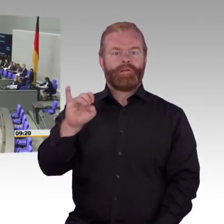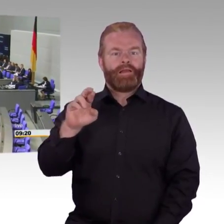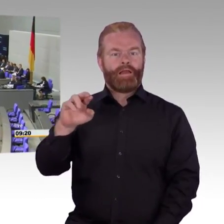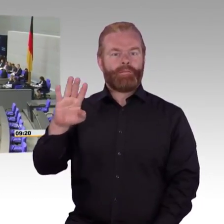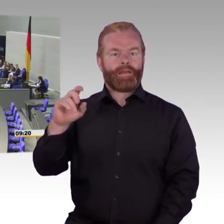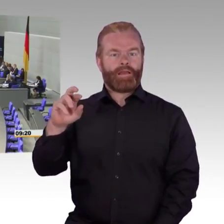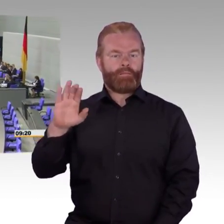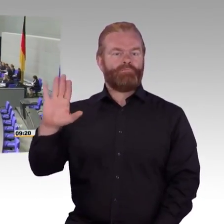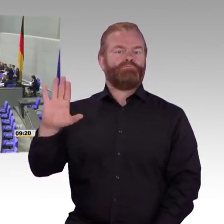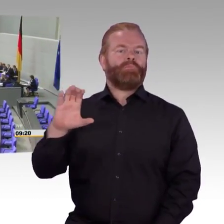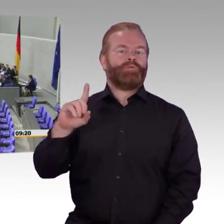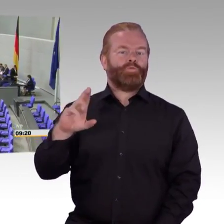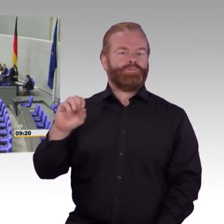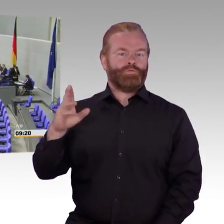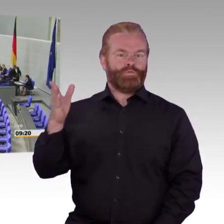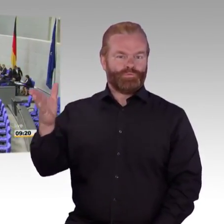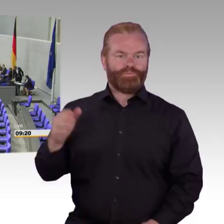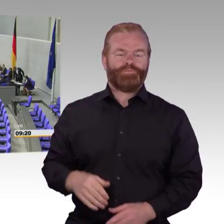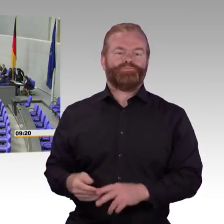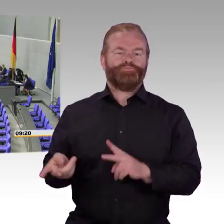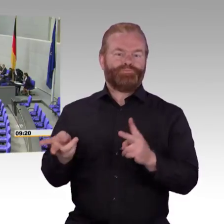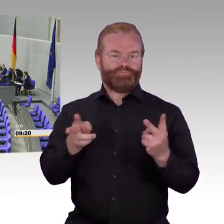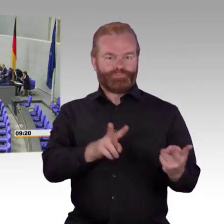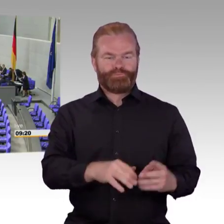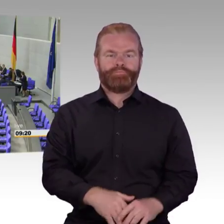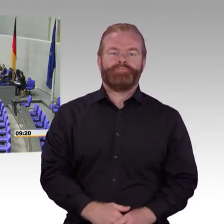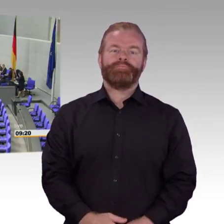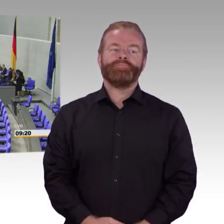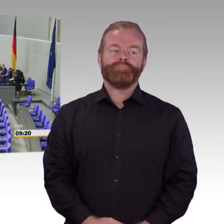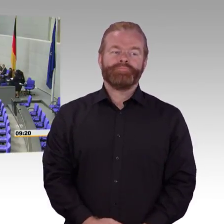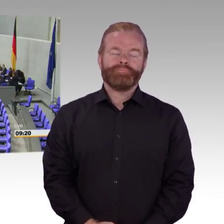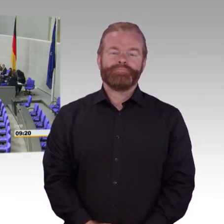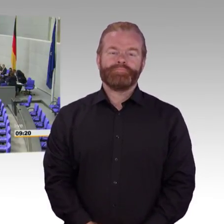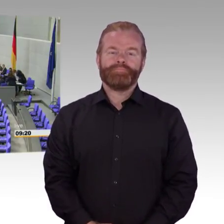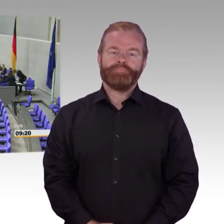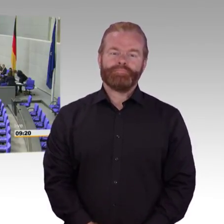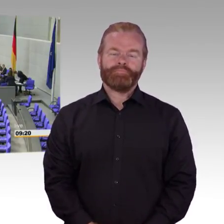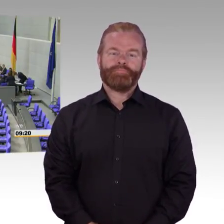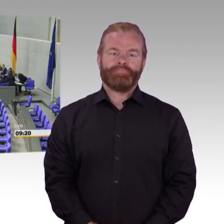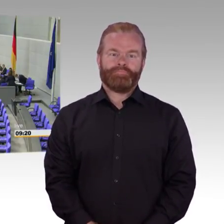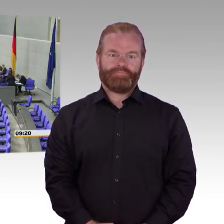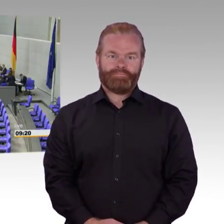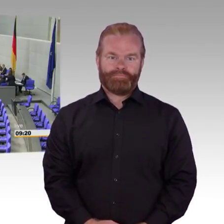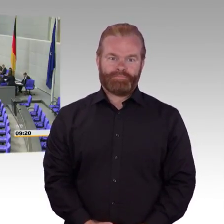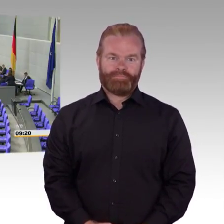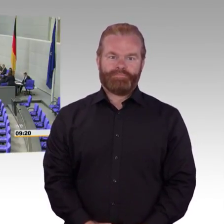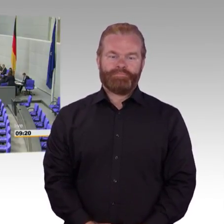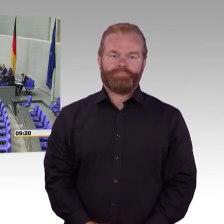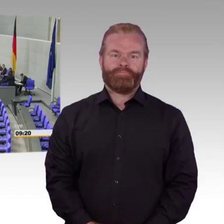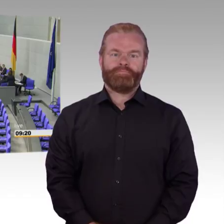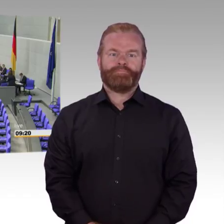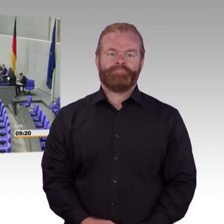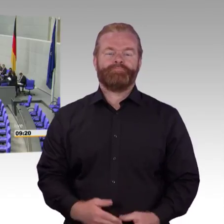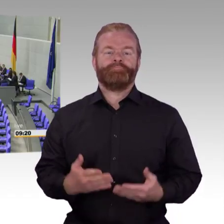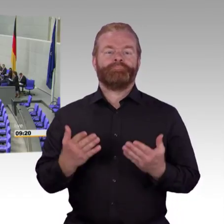Herr Präsident, liebe Kolleginnen und Kollegen, sehr verehrte Damen und Herren, ich möchte gleich den Faden aufgreifen, den Kollege Johannes Fechner